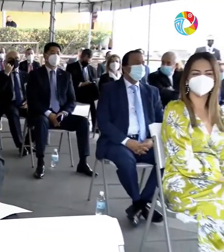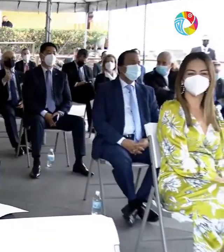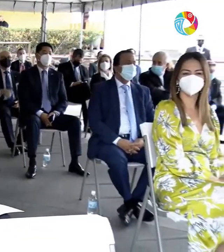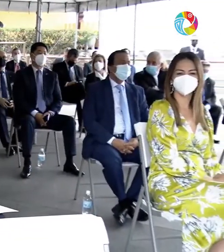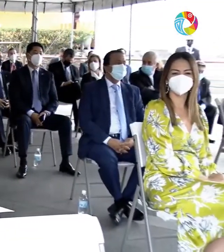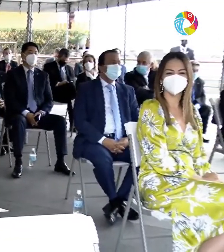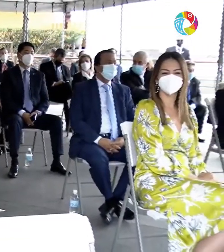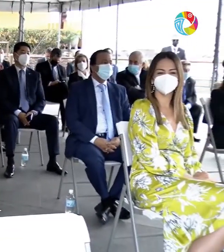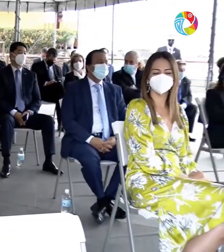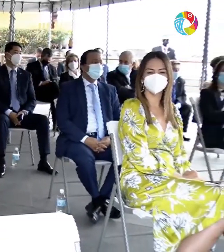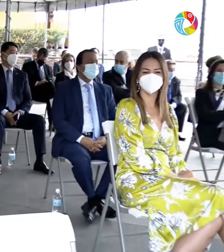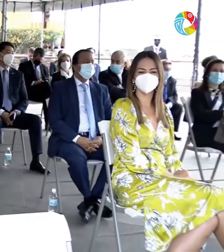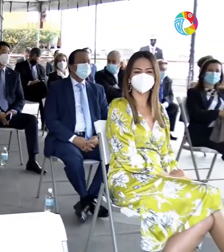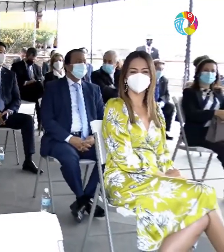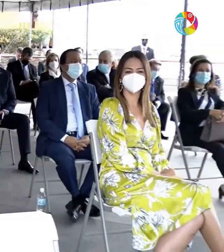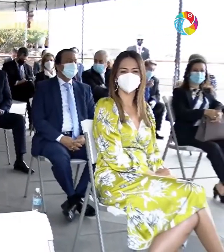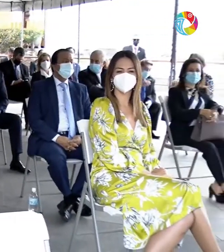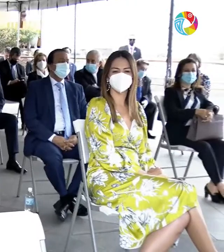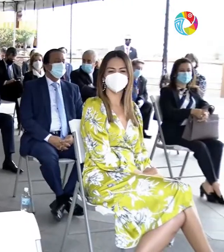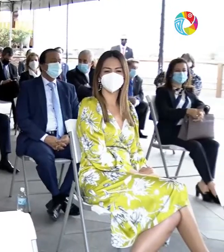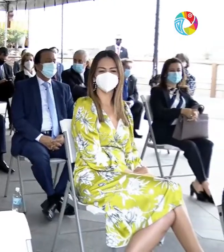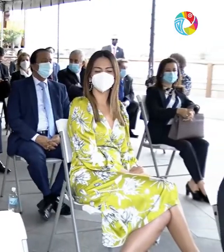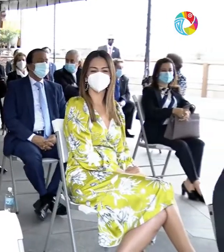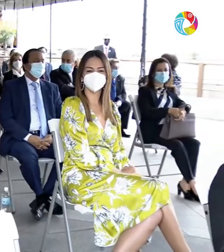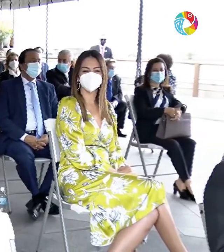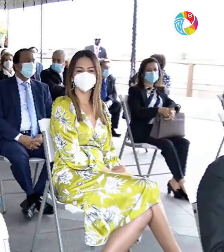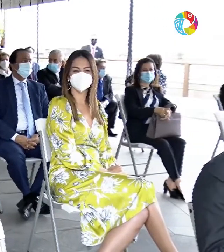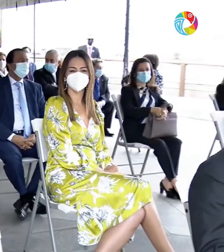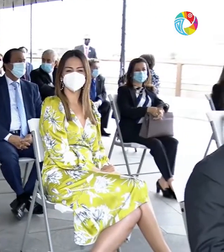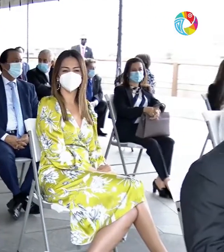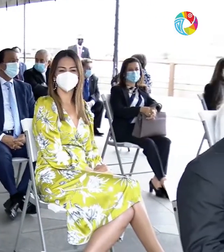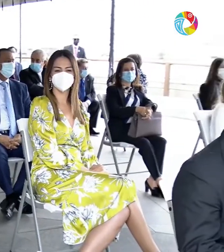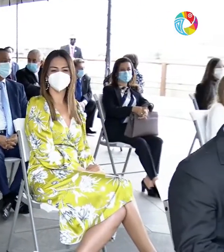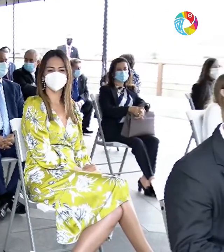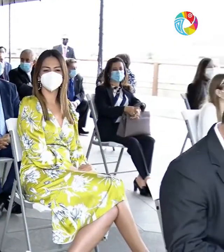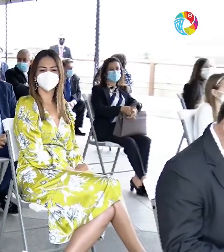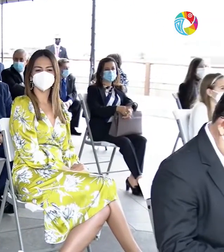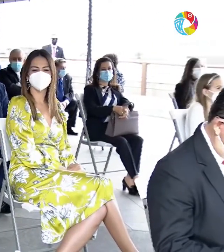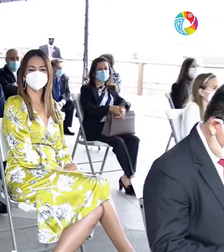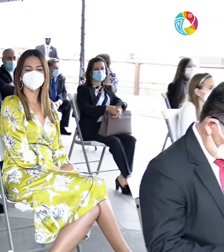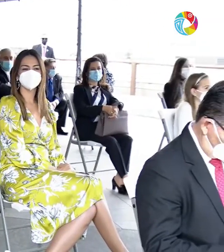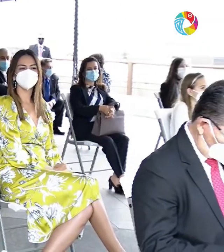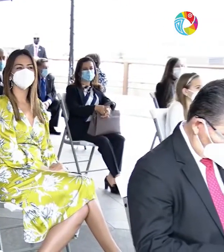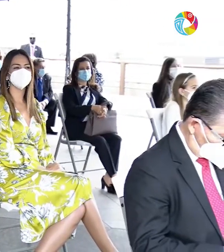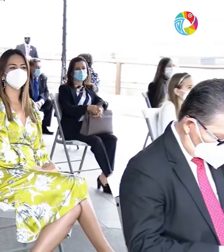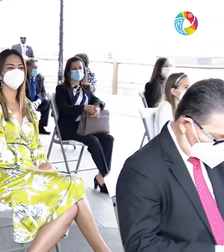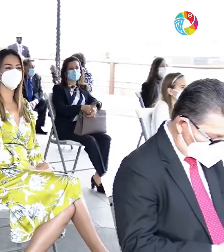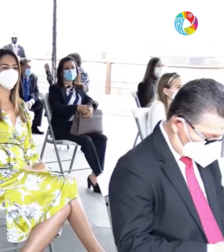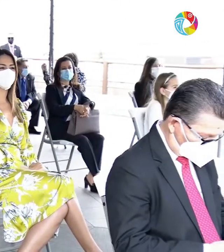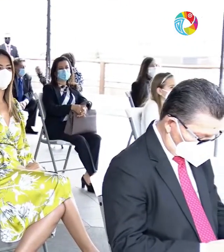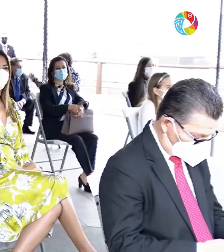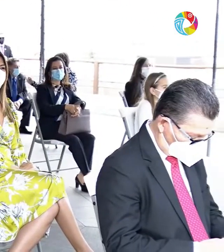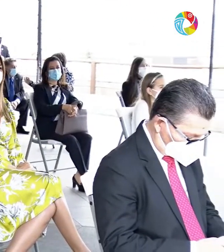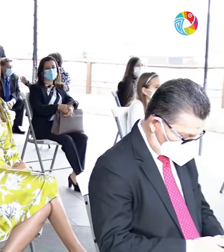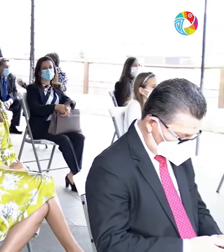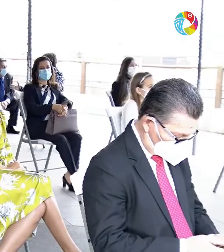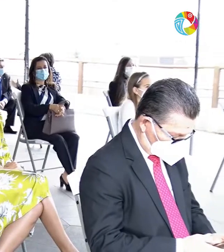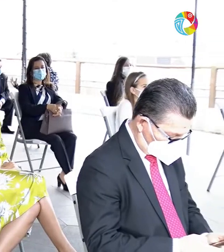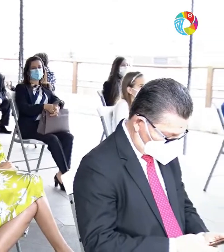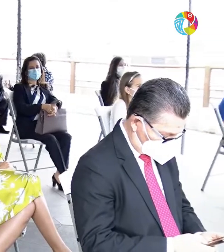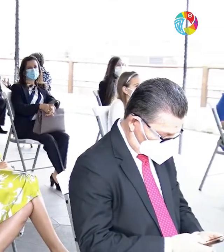que la abolición del ejército queda consagrada en el artículo 12 de la actual constitución política, aprobada el